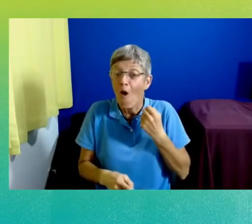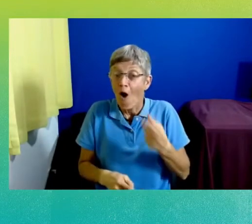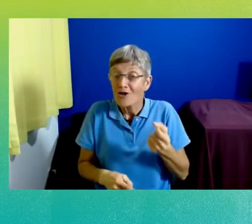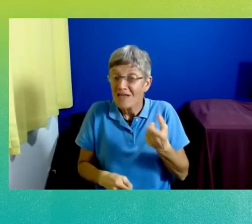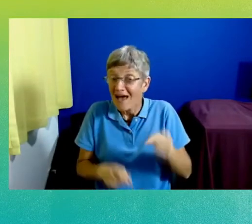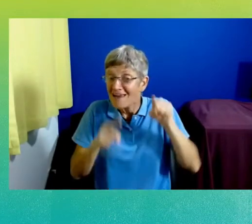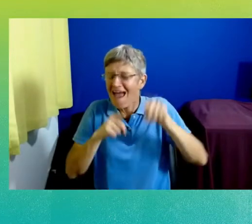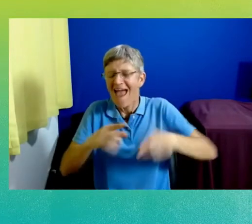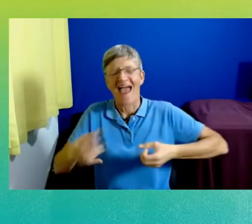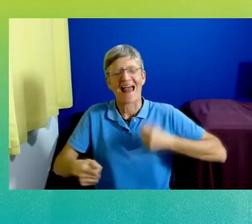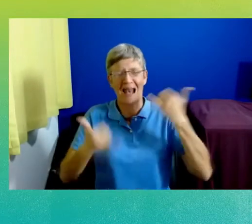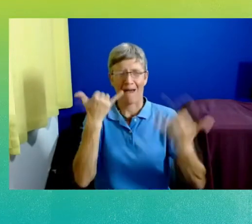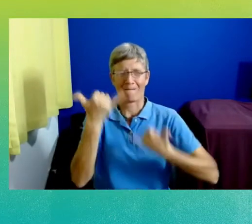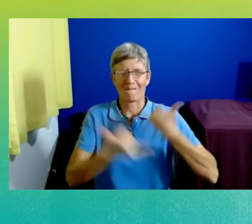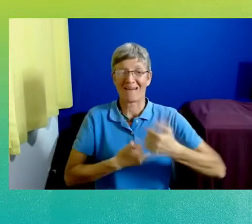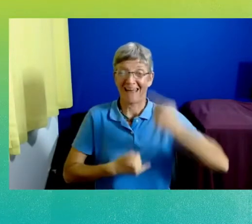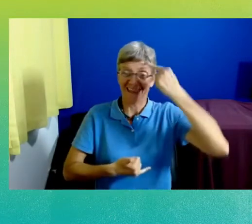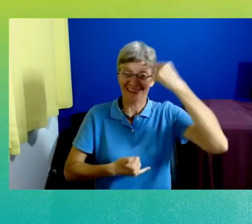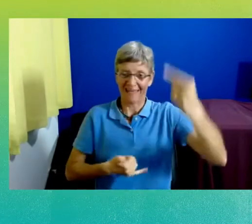Todas essas brincadeiras,